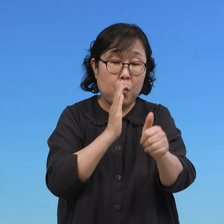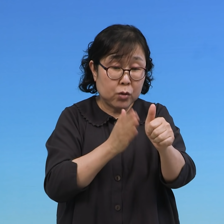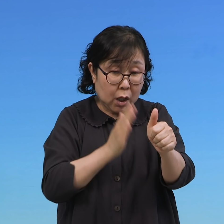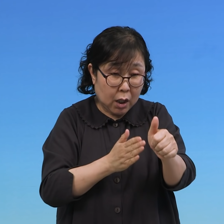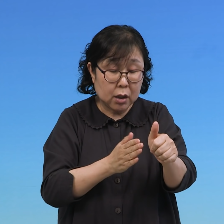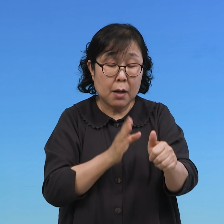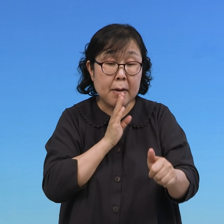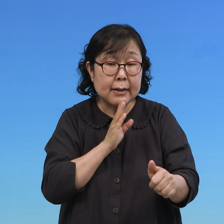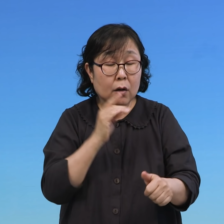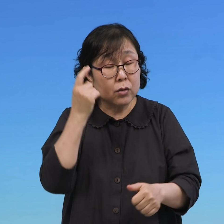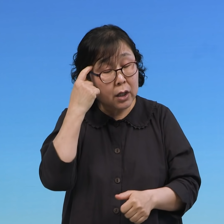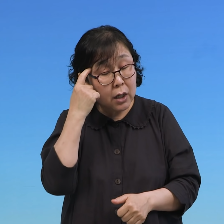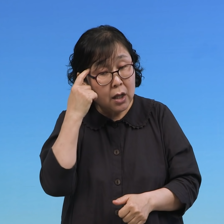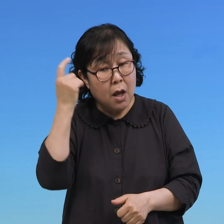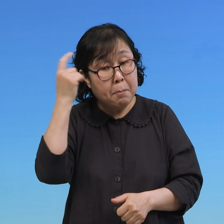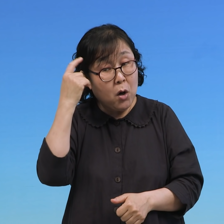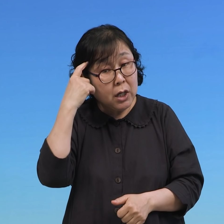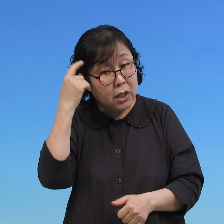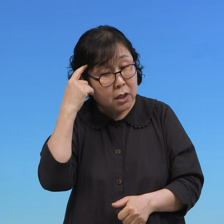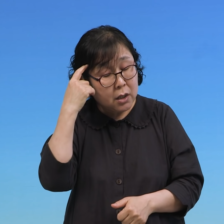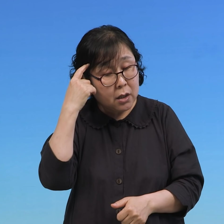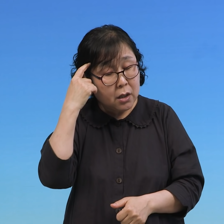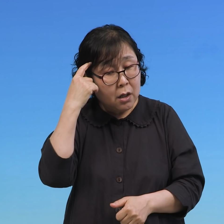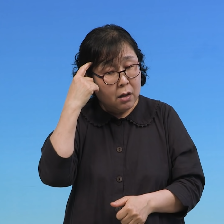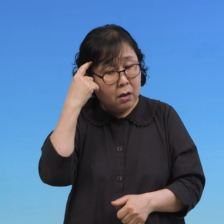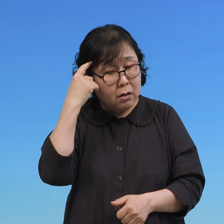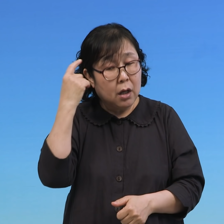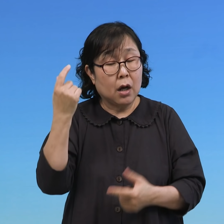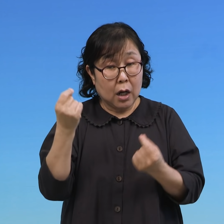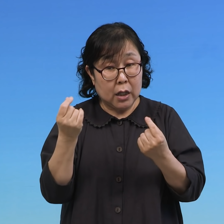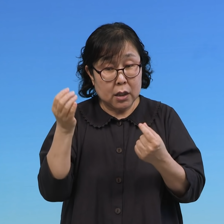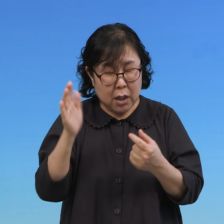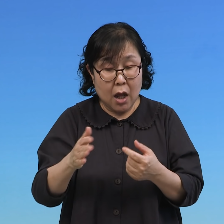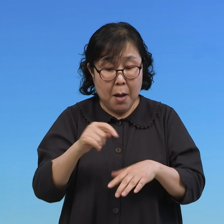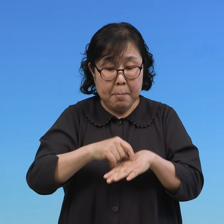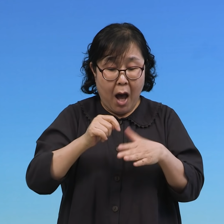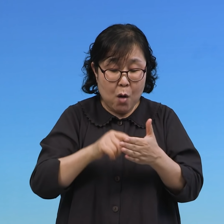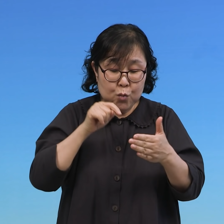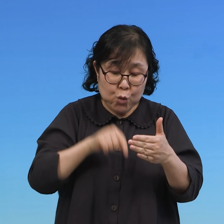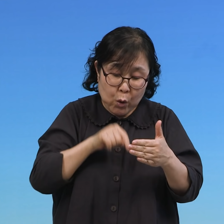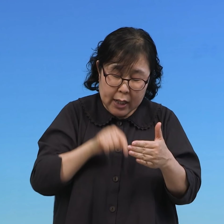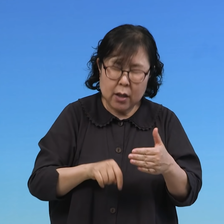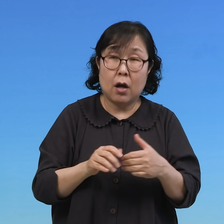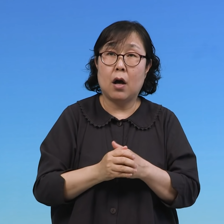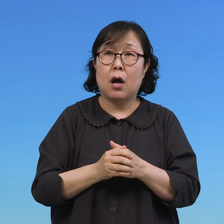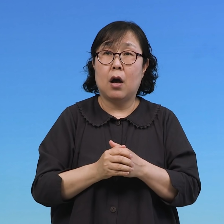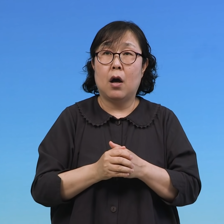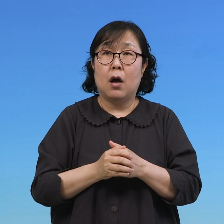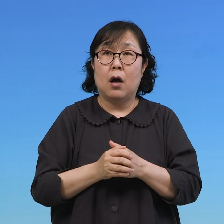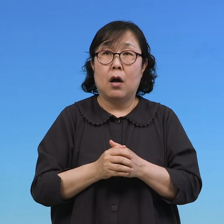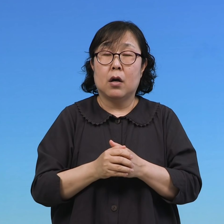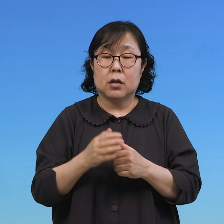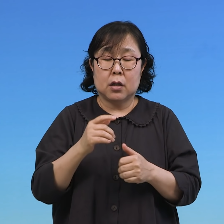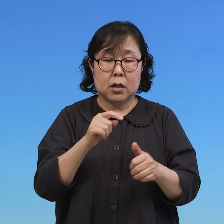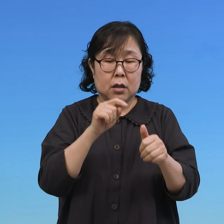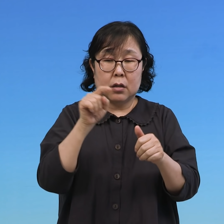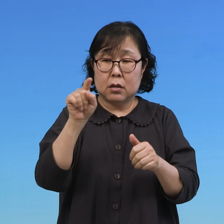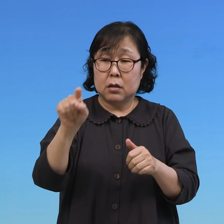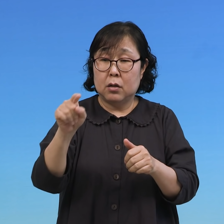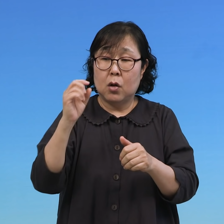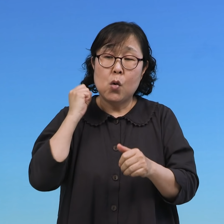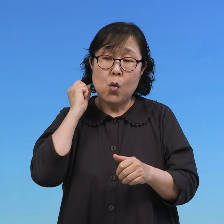드는데 너무 신비로운 걸 경험했어요. 분명히 머리는 그렇게 맴도는데요. 그 마음에 그